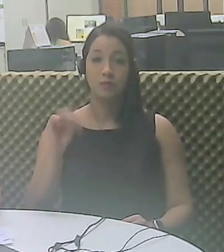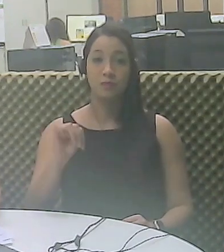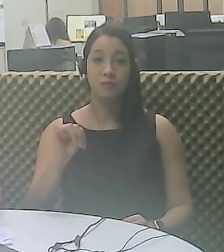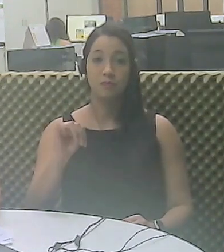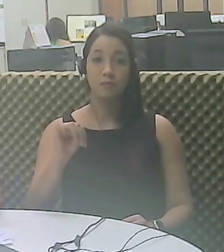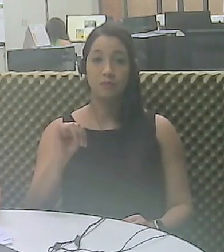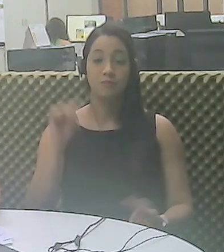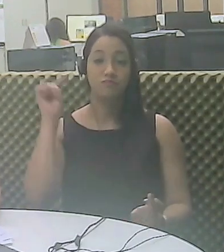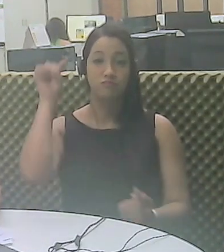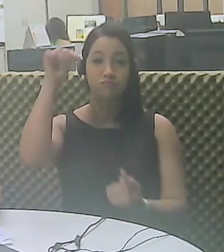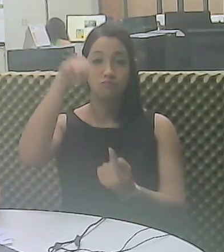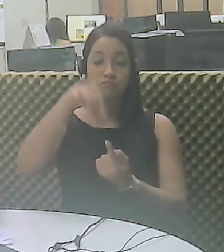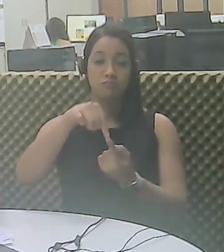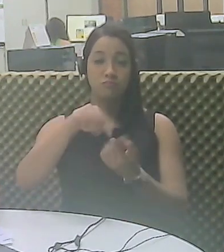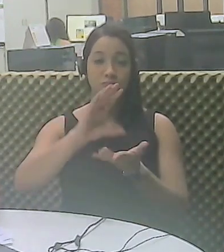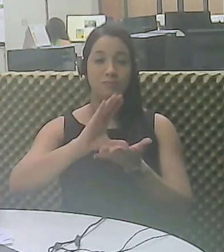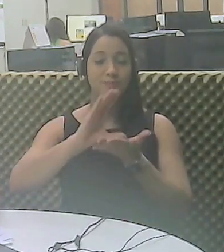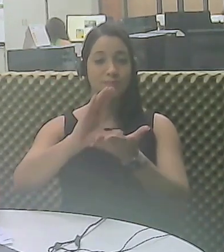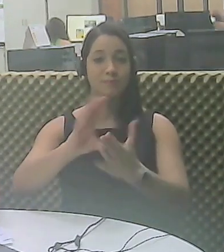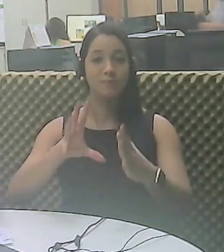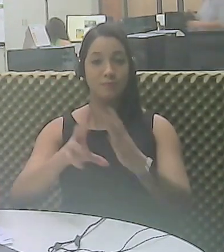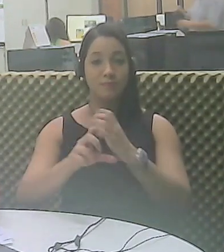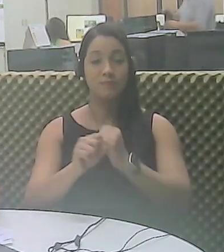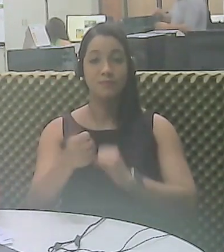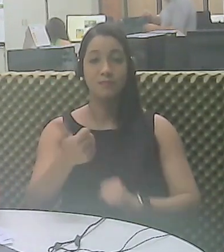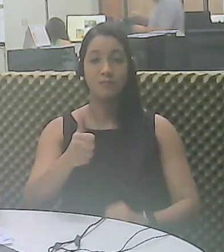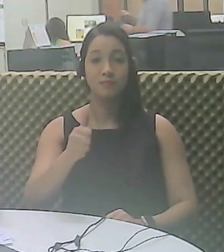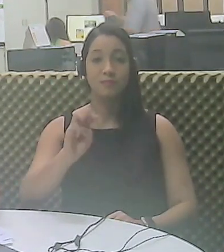3.200 metros previstos. O investimento total é de